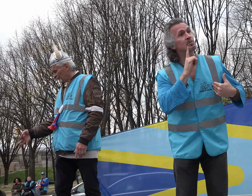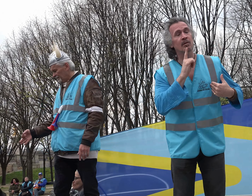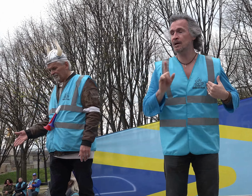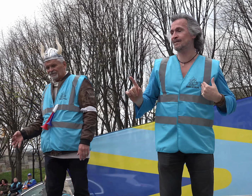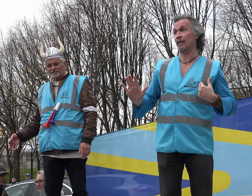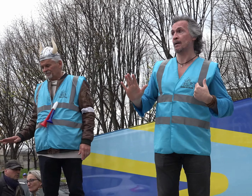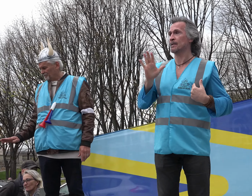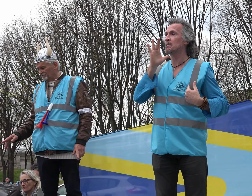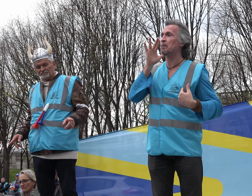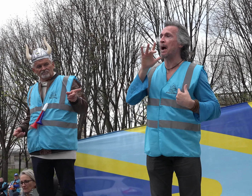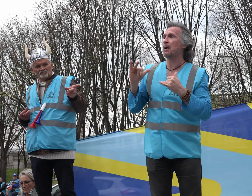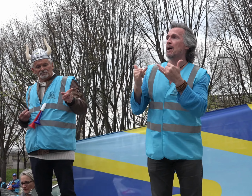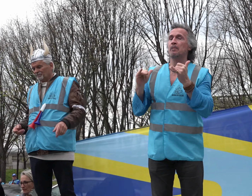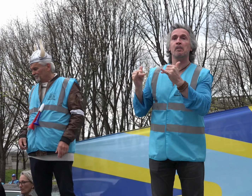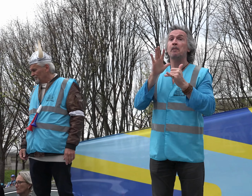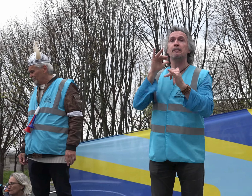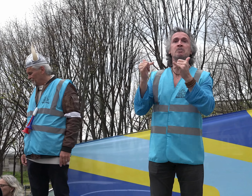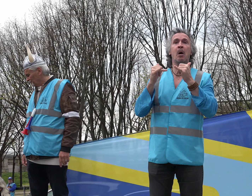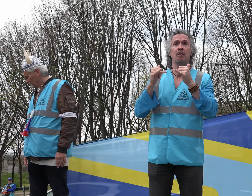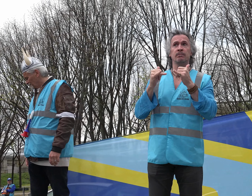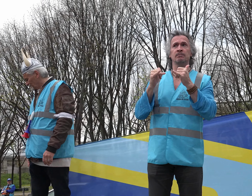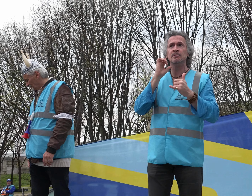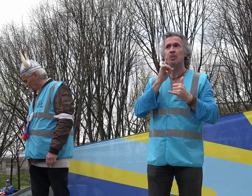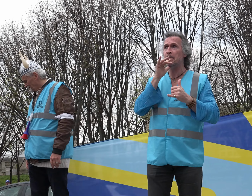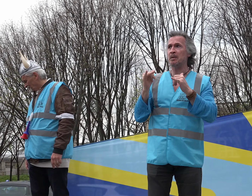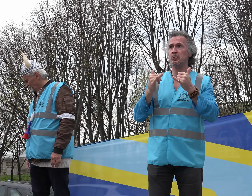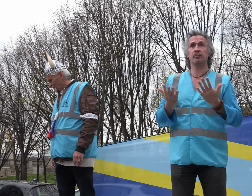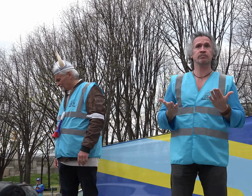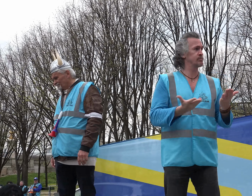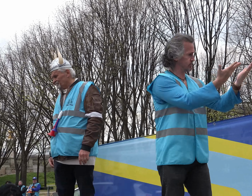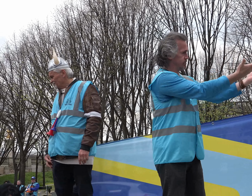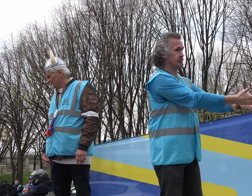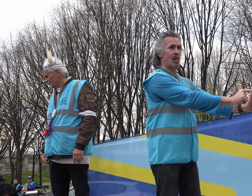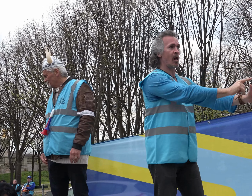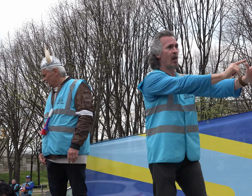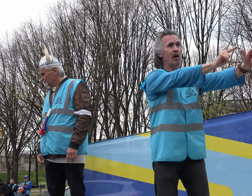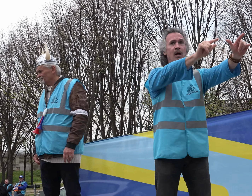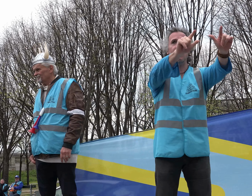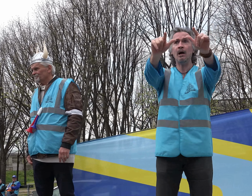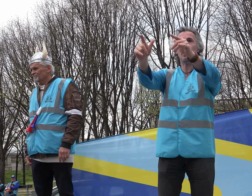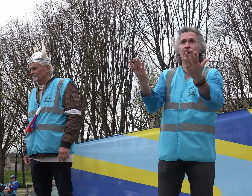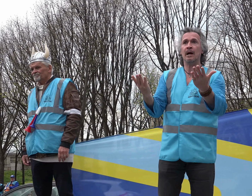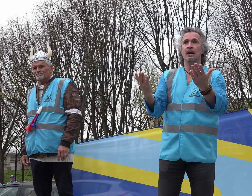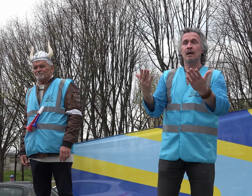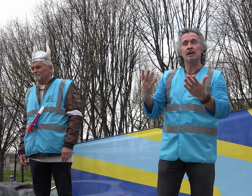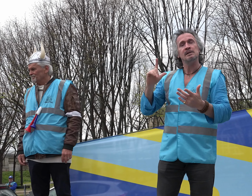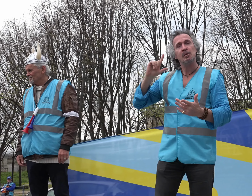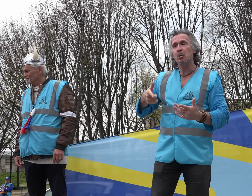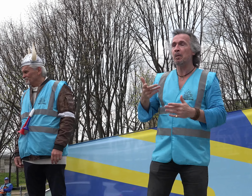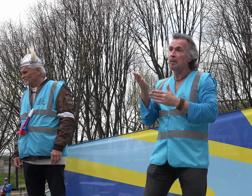refuse. Ah, vous êtes sourds ? Ah non, on ne peut pas. Vous ne pouvez pas jouer. Vous ne pouvez pas jouer parce que vous êtes sourds. Mais nous sommes là, nous sommes